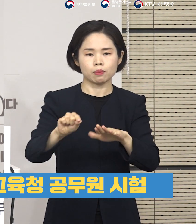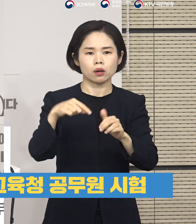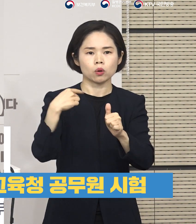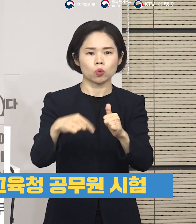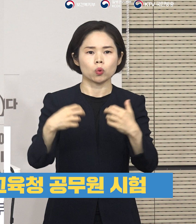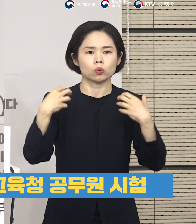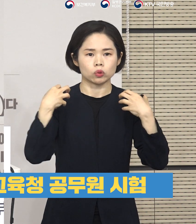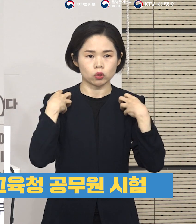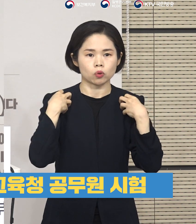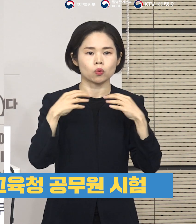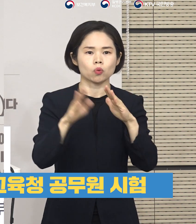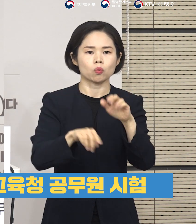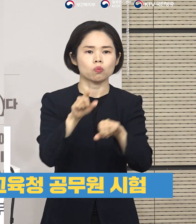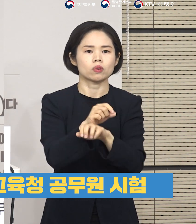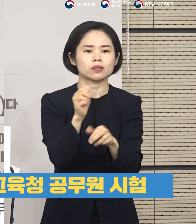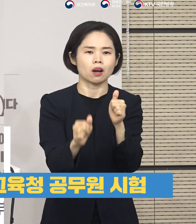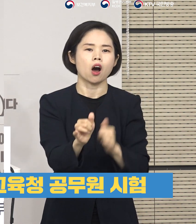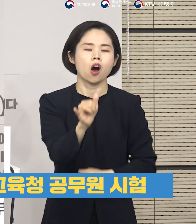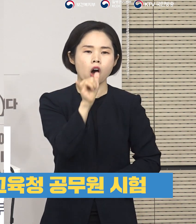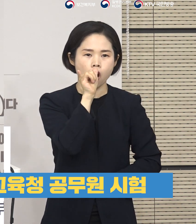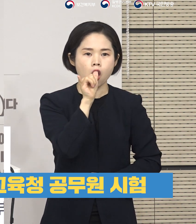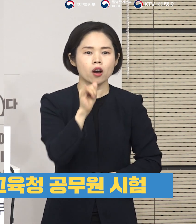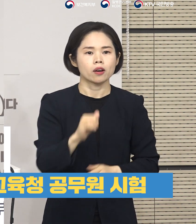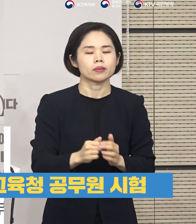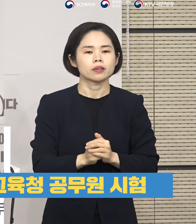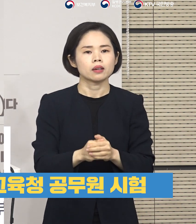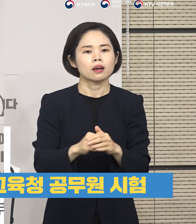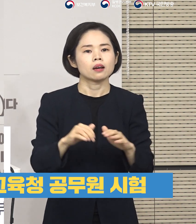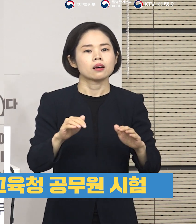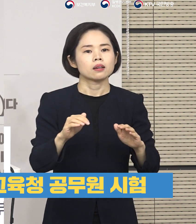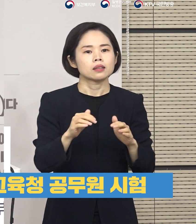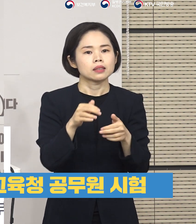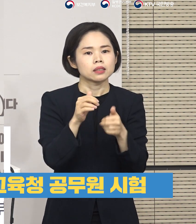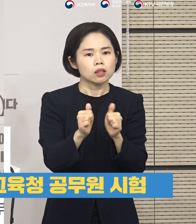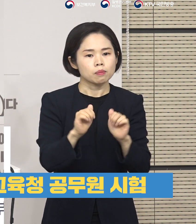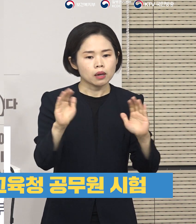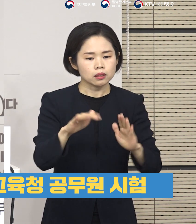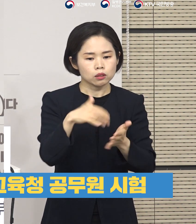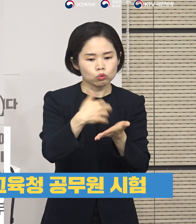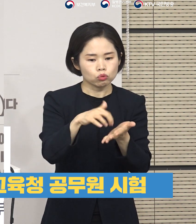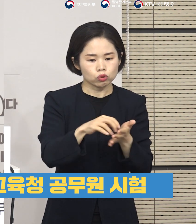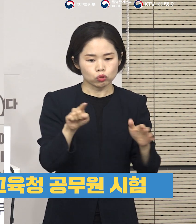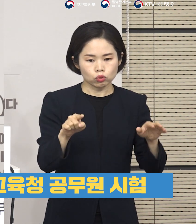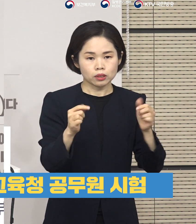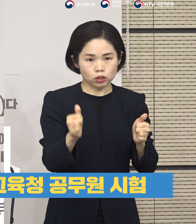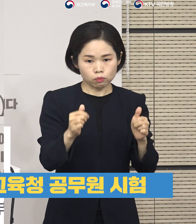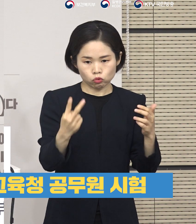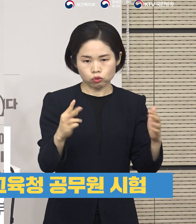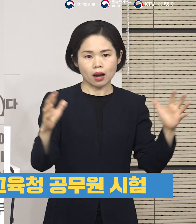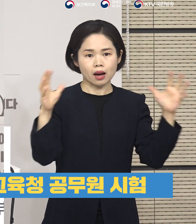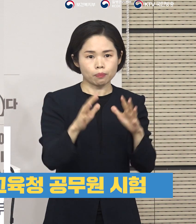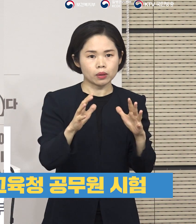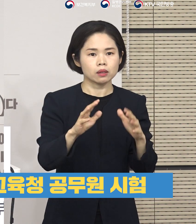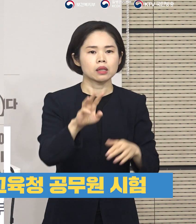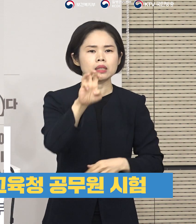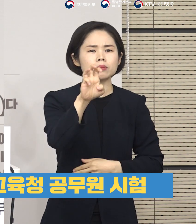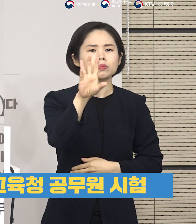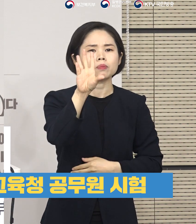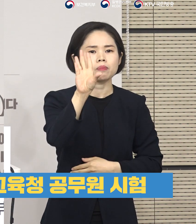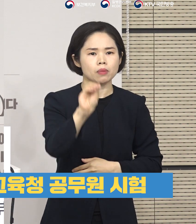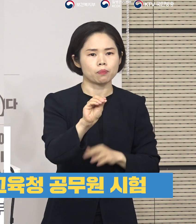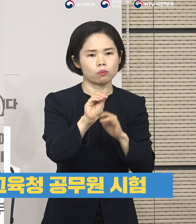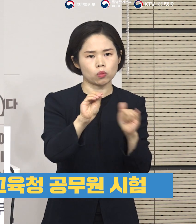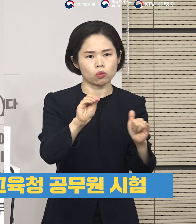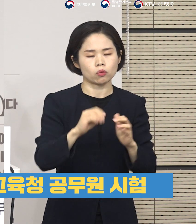지방교육청 공무원 선발시험이 치러집니다. 예상 응시자 규모가 두 시험을 합쳐서